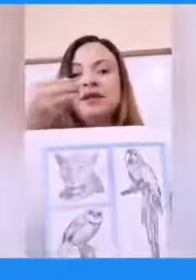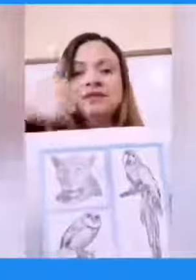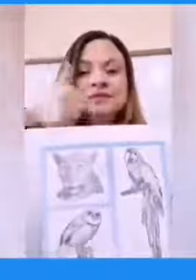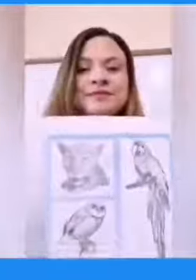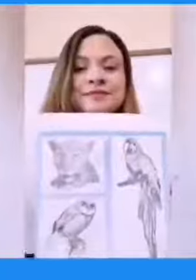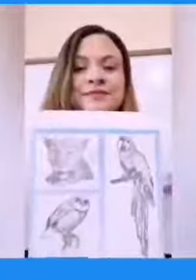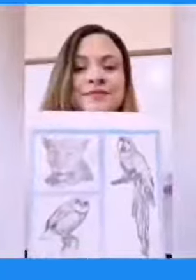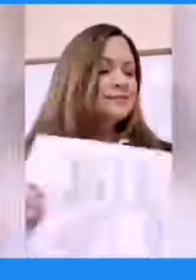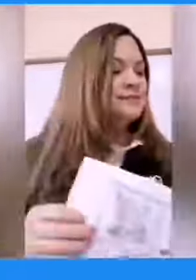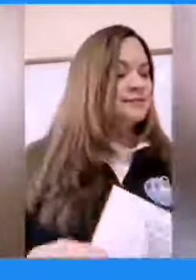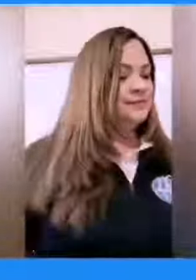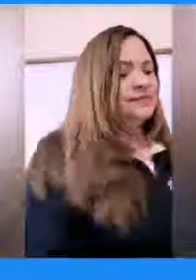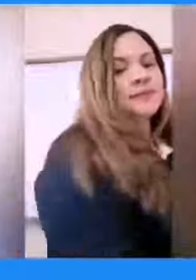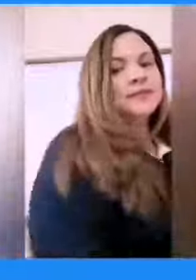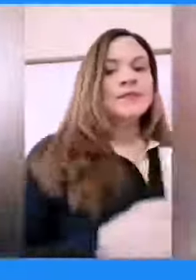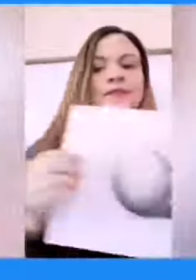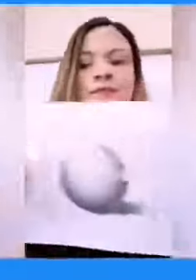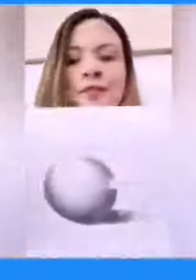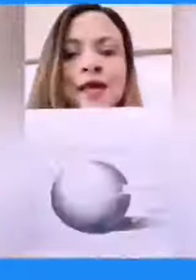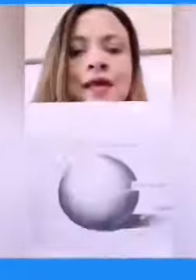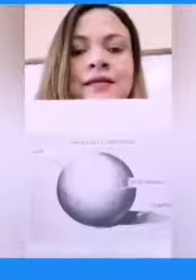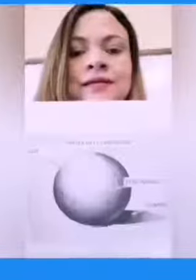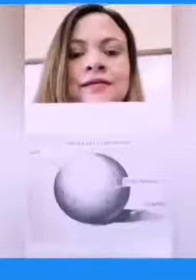valga acá